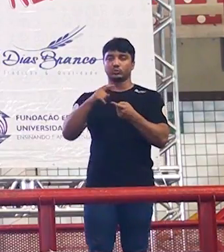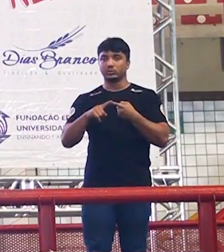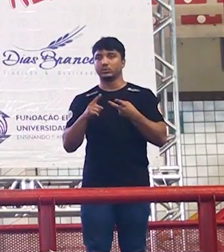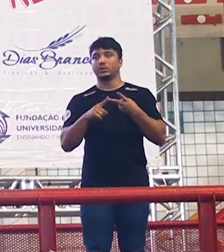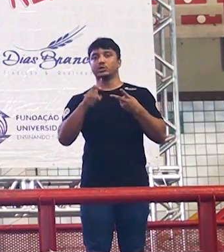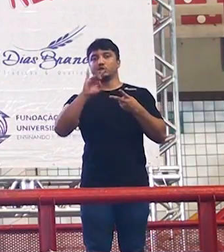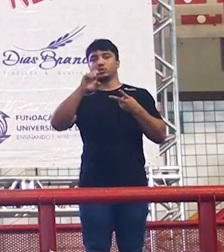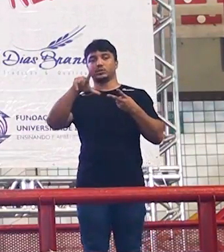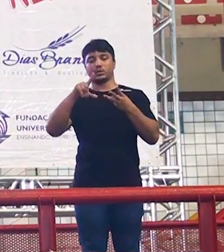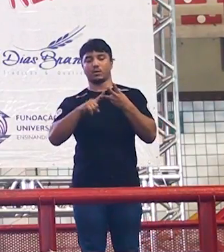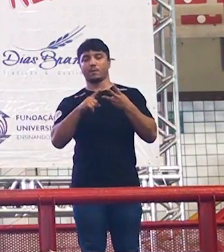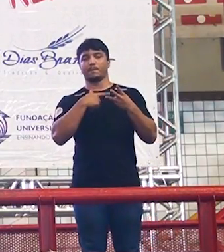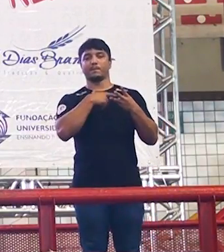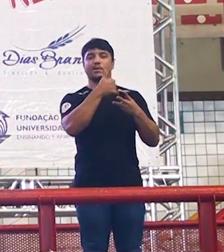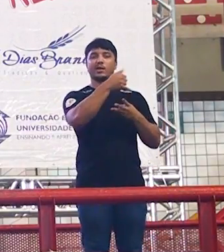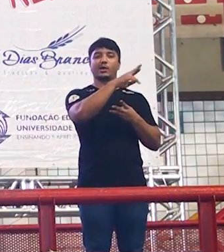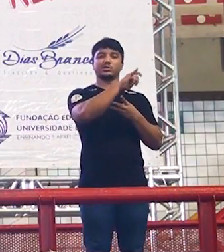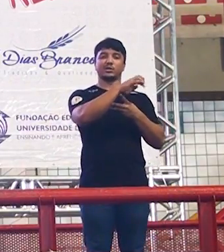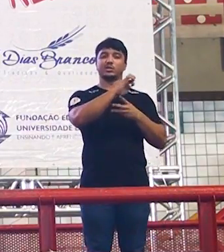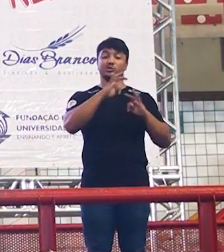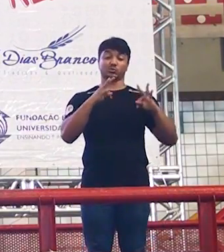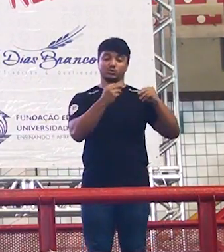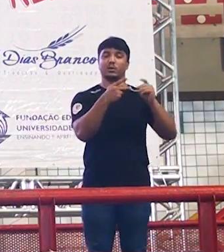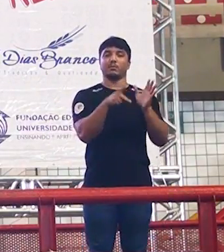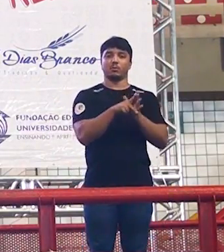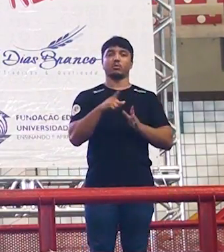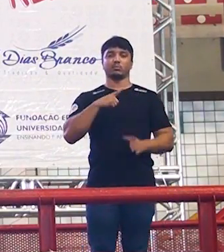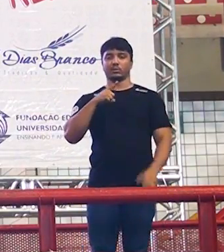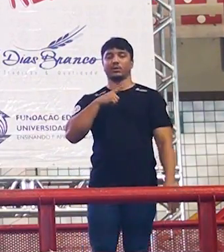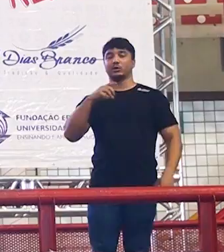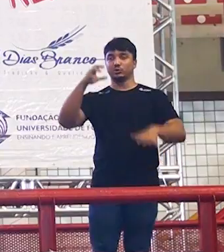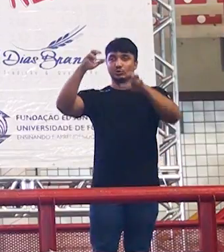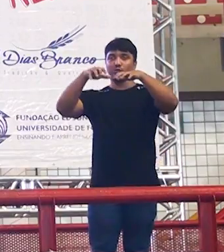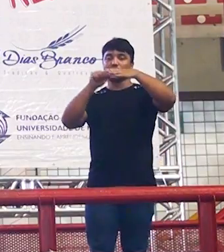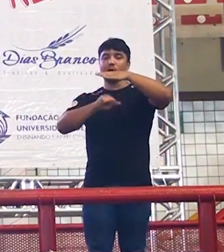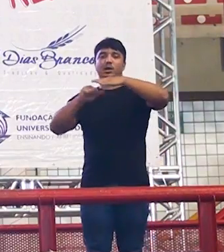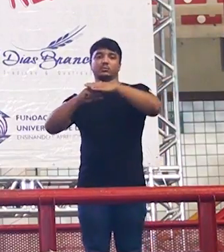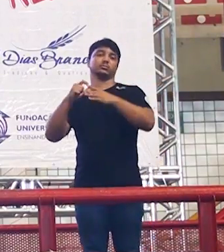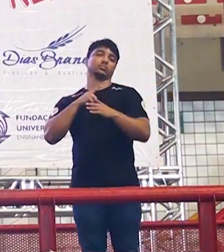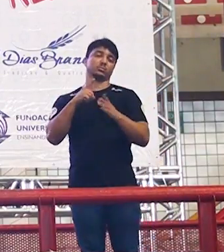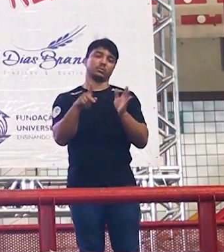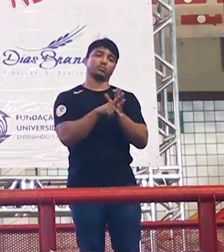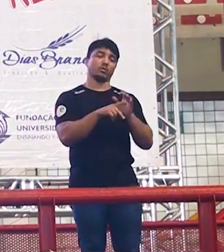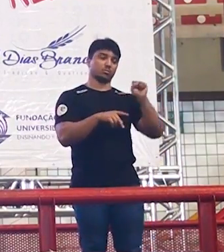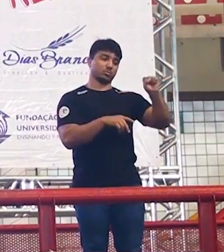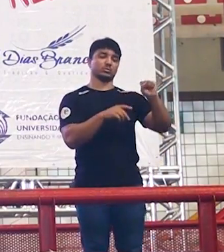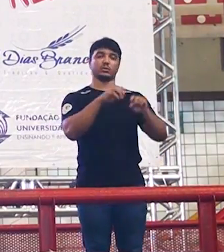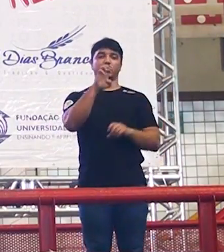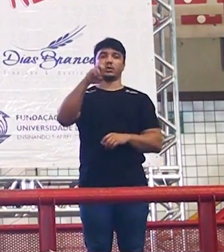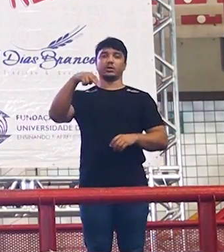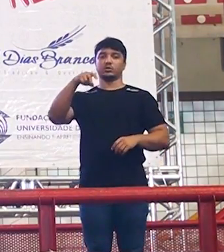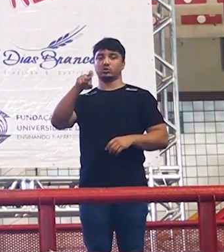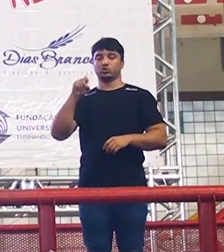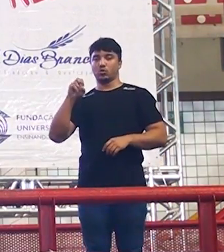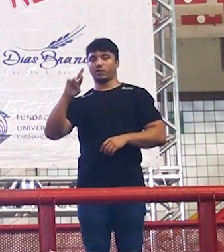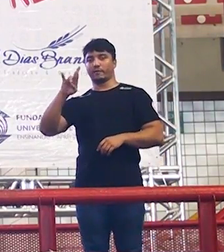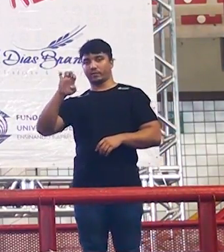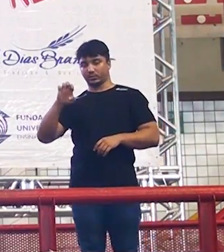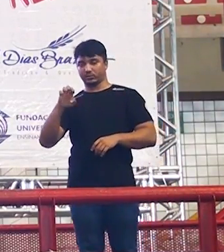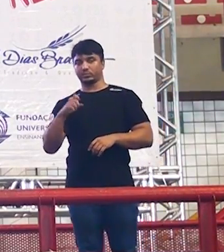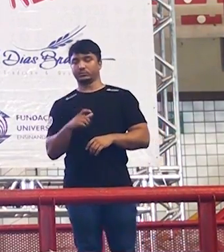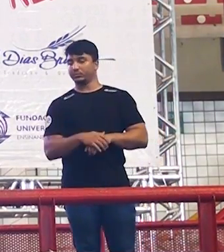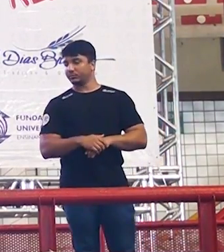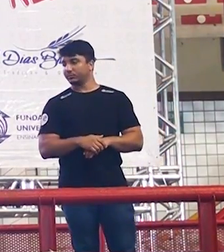o diesel, o querosene, eles causam chuva ácida, porque eles têm enxofre como impureza.